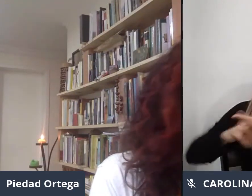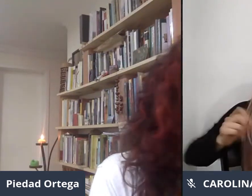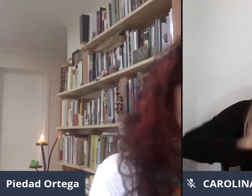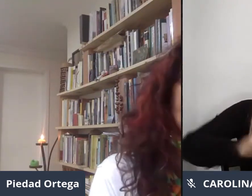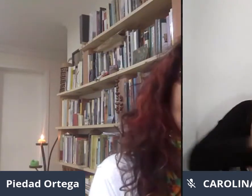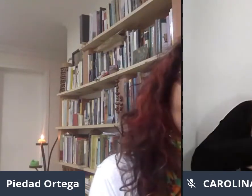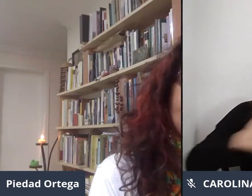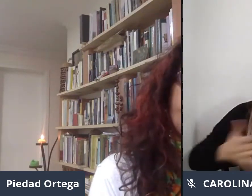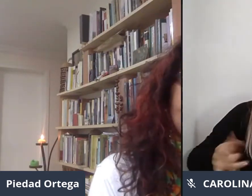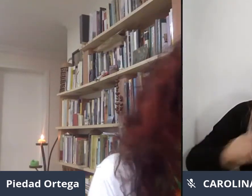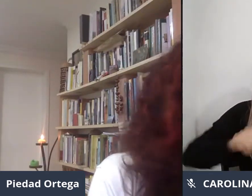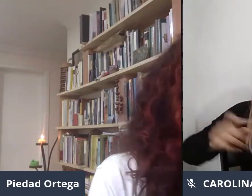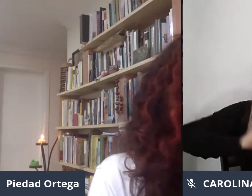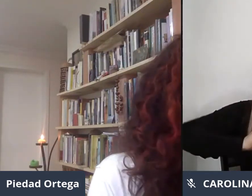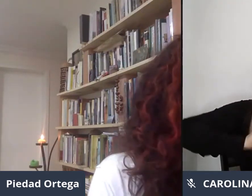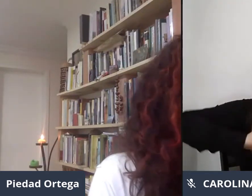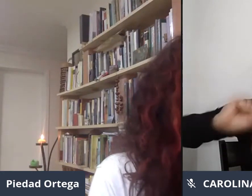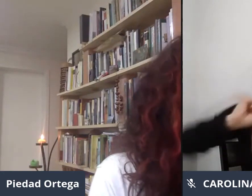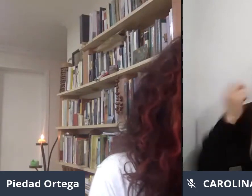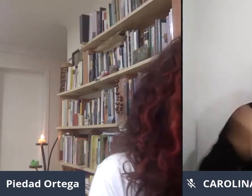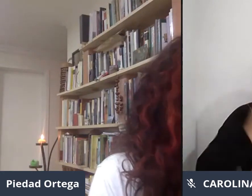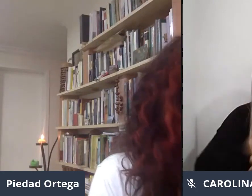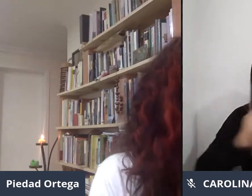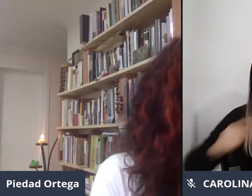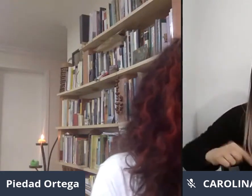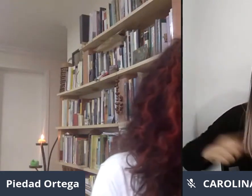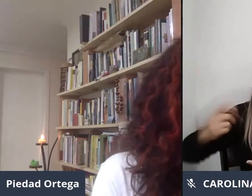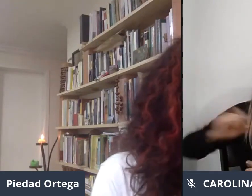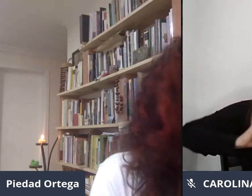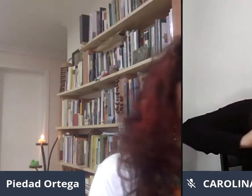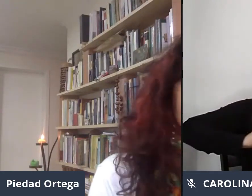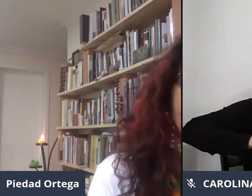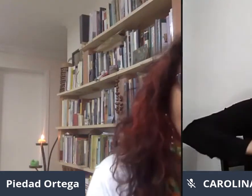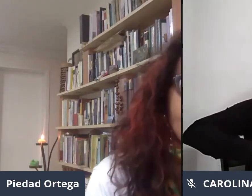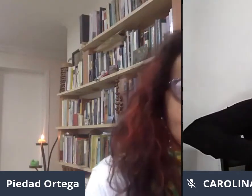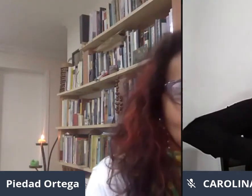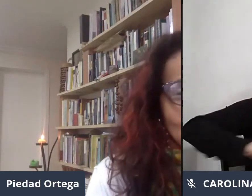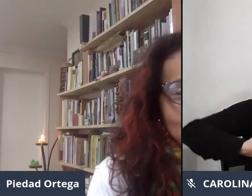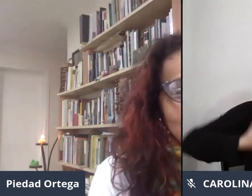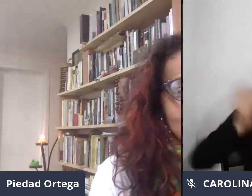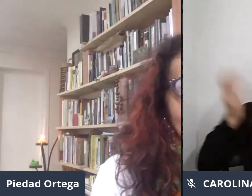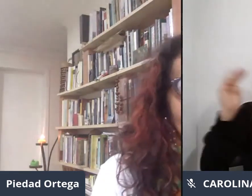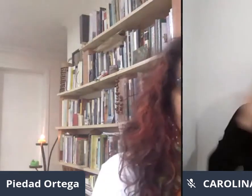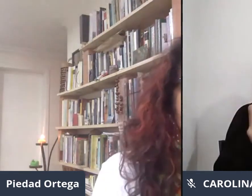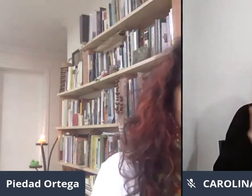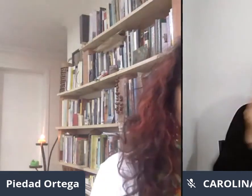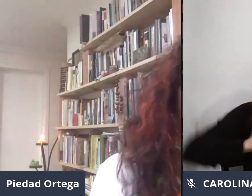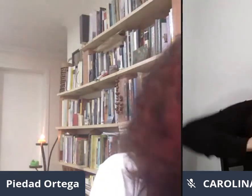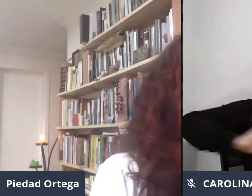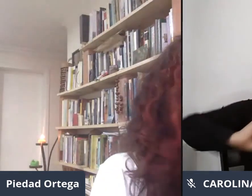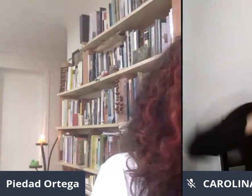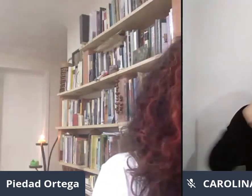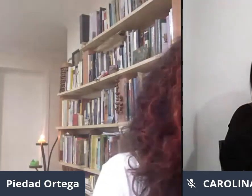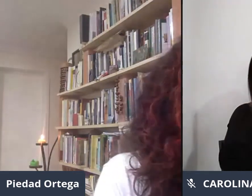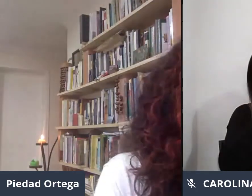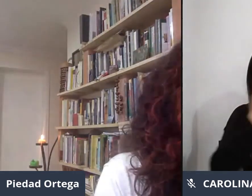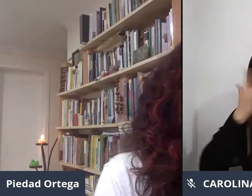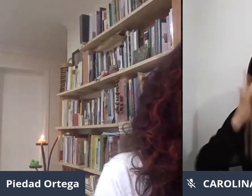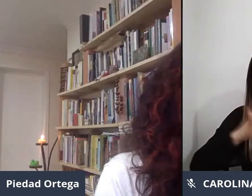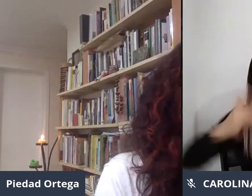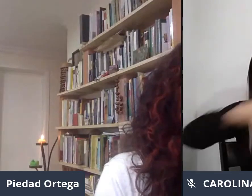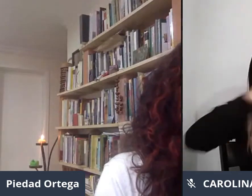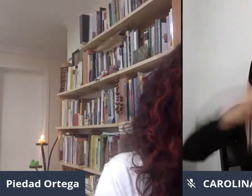derecho al techo, derecho a la alimentación, en condiciones de justicia. Y cuando hablamos de condiciones